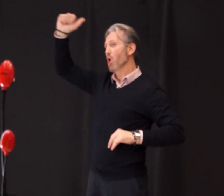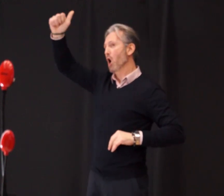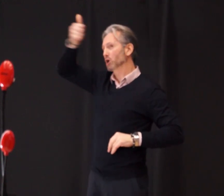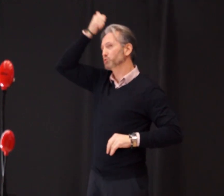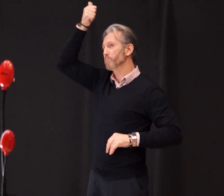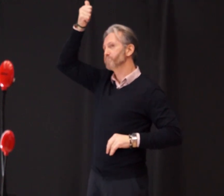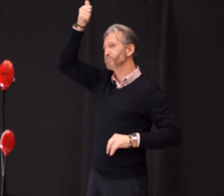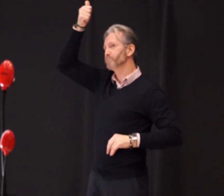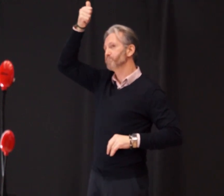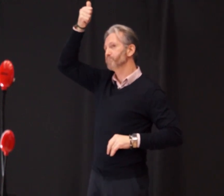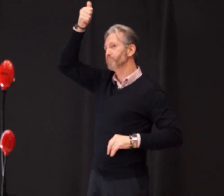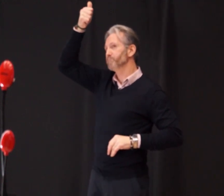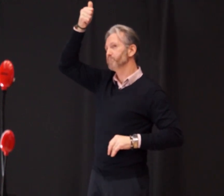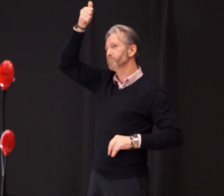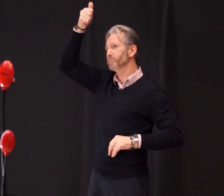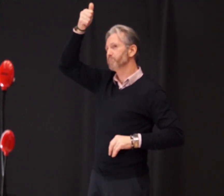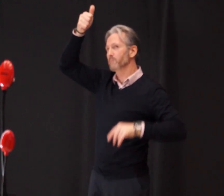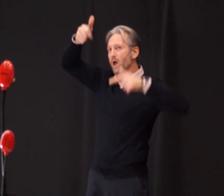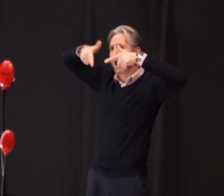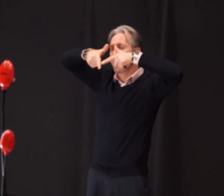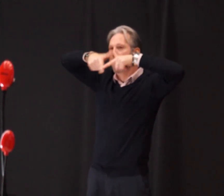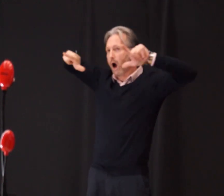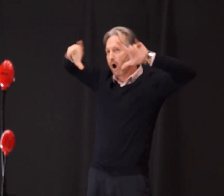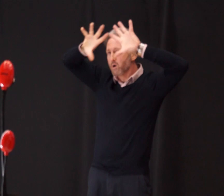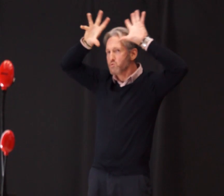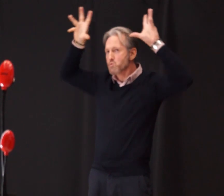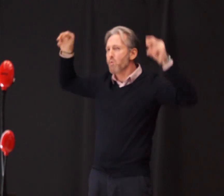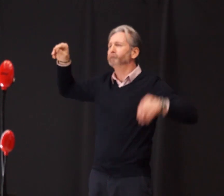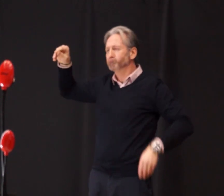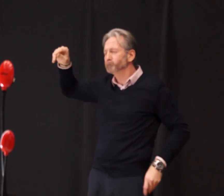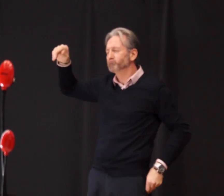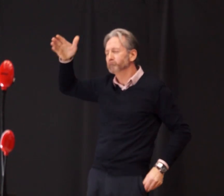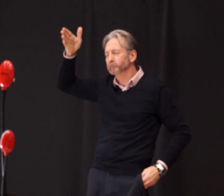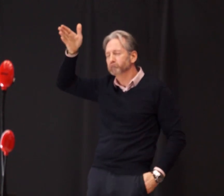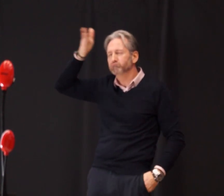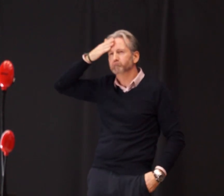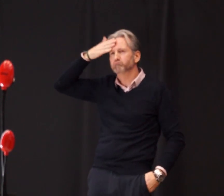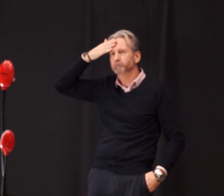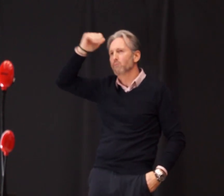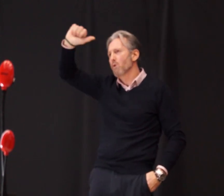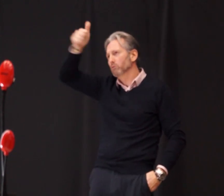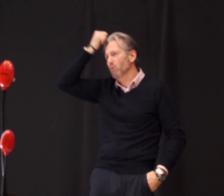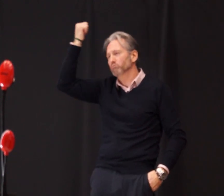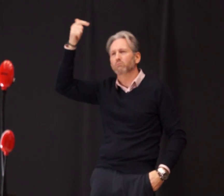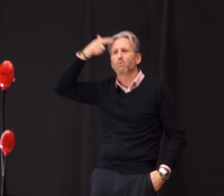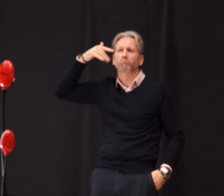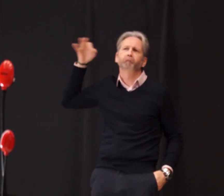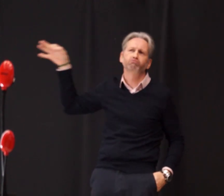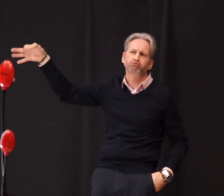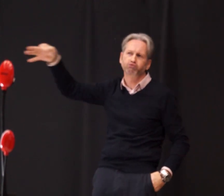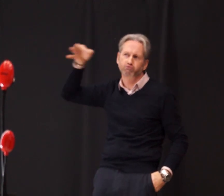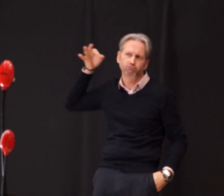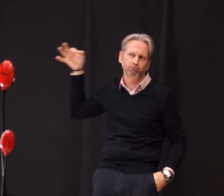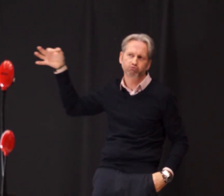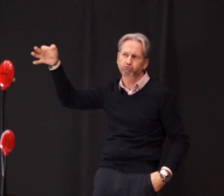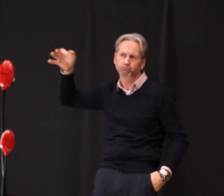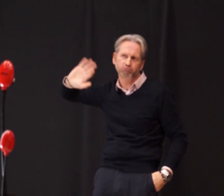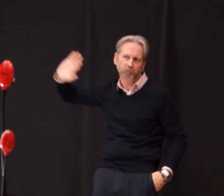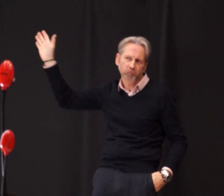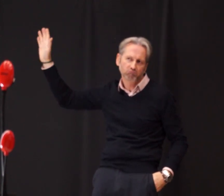d'autonomie, on fait de la discussion à poitrine. Et moi, je le fais dans la tête. Parce que pour moi, l'autonomie, elle doit être dans la tête. Et c'est parce qu'on a les